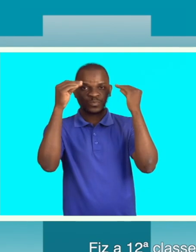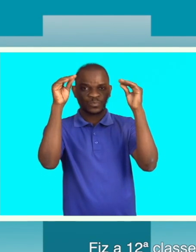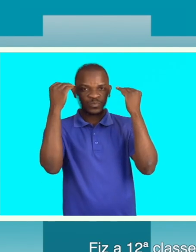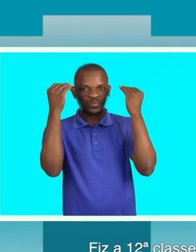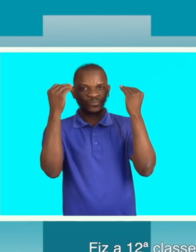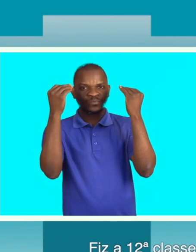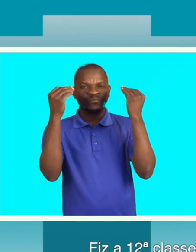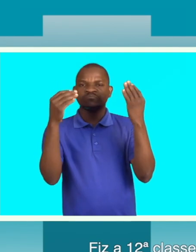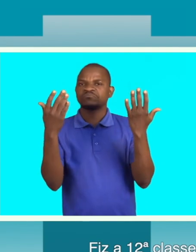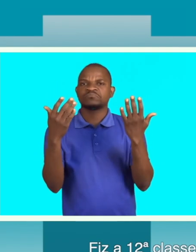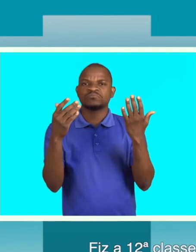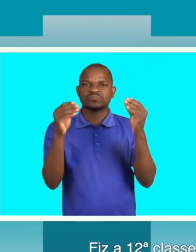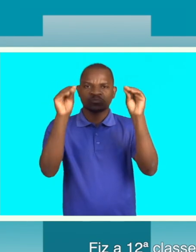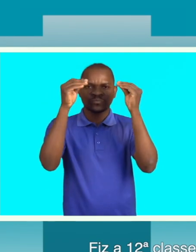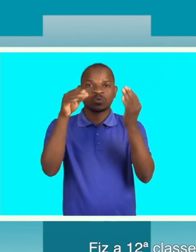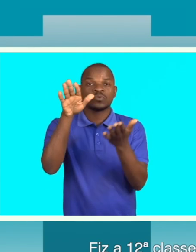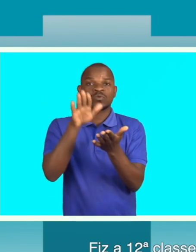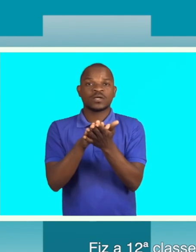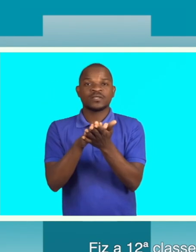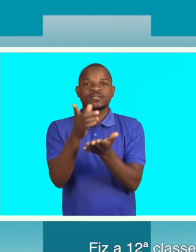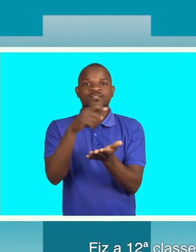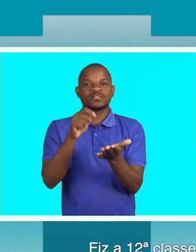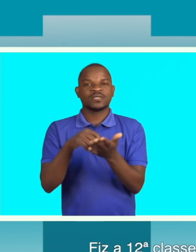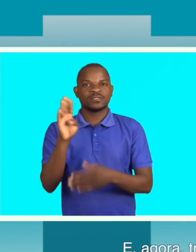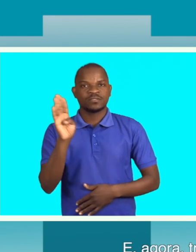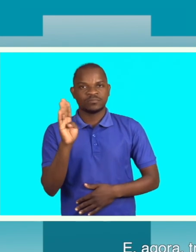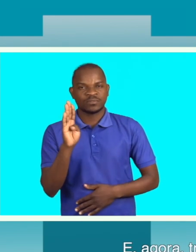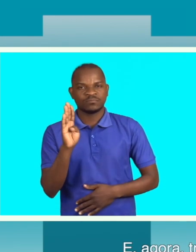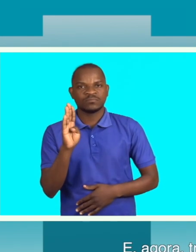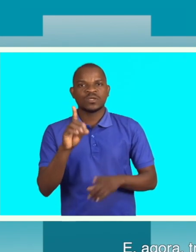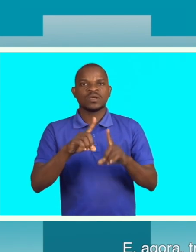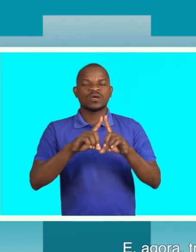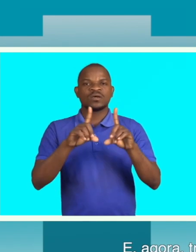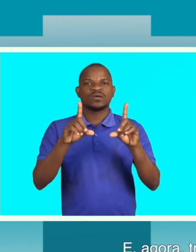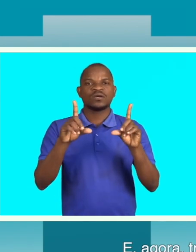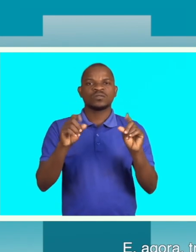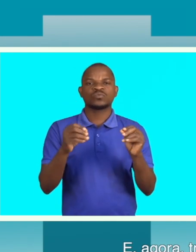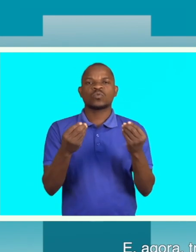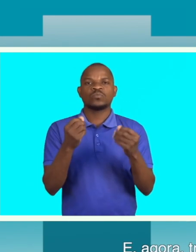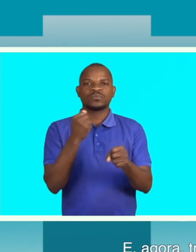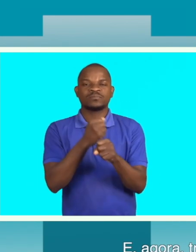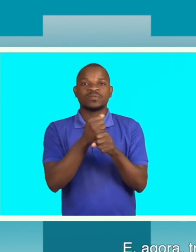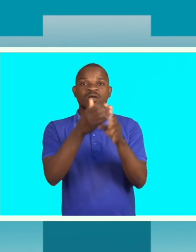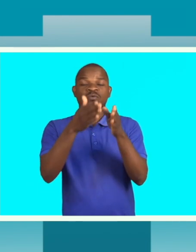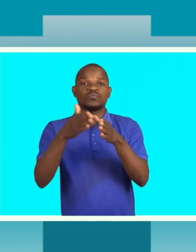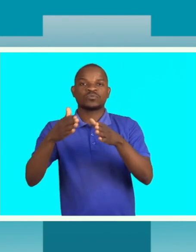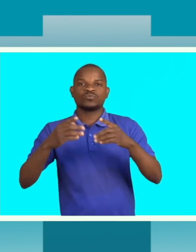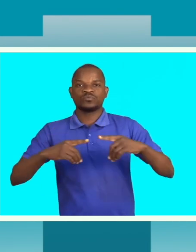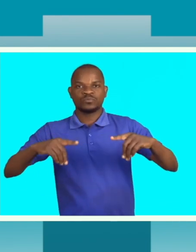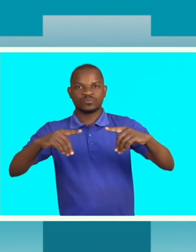Na beira Como técnico Profissional Em intervenção Pública E FAPA Certo E agora está Trabalhando